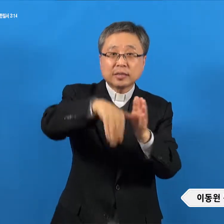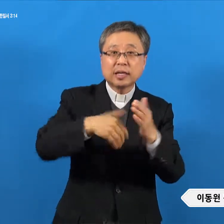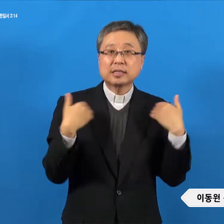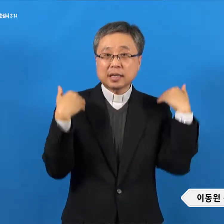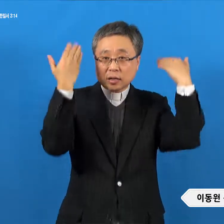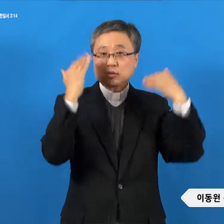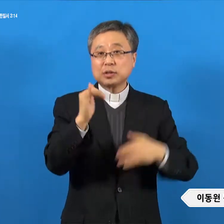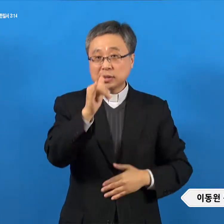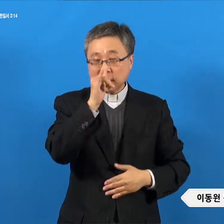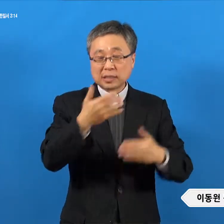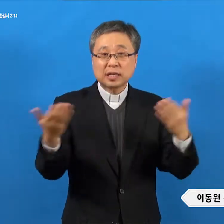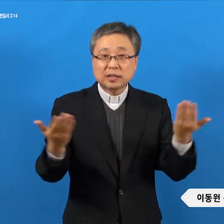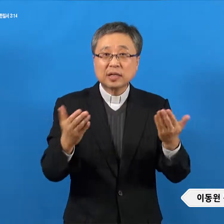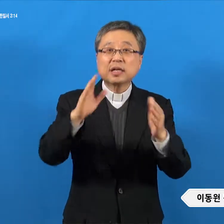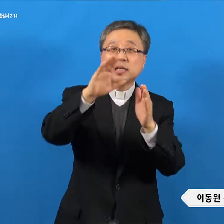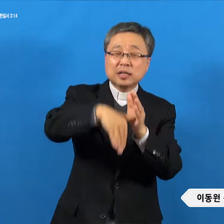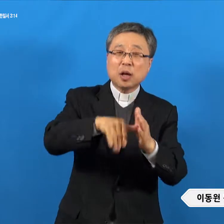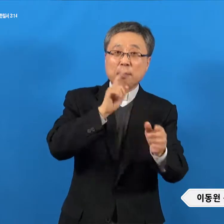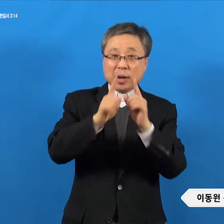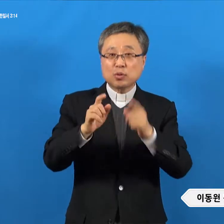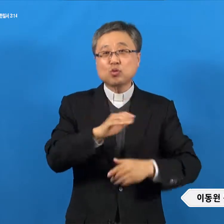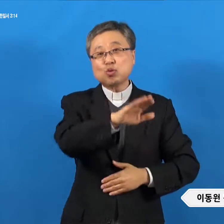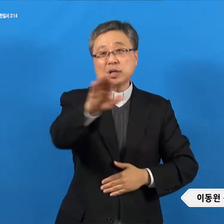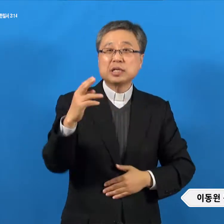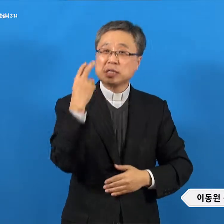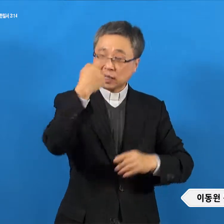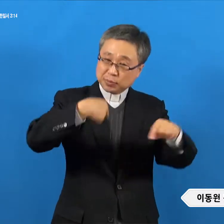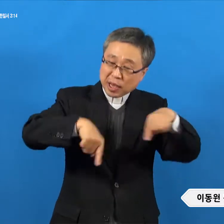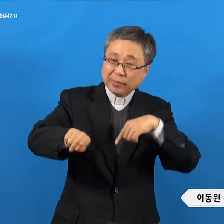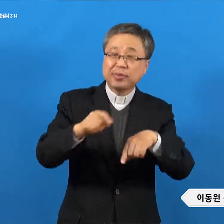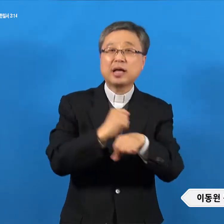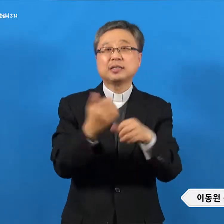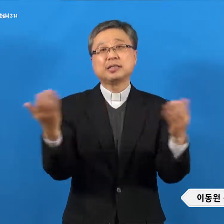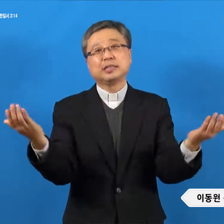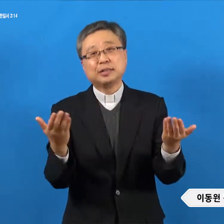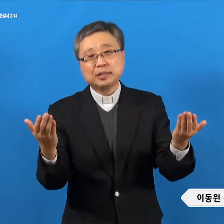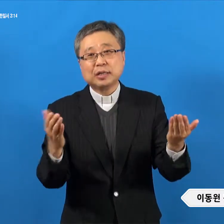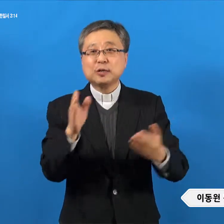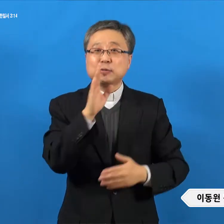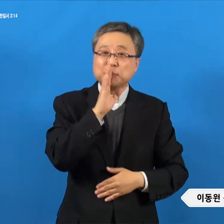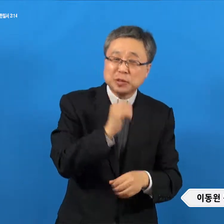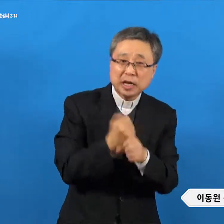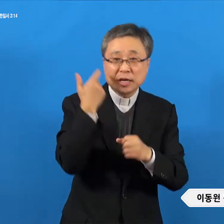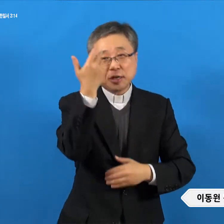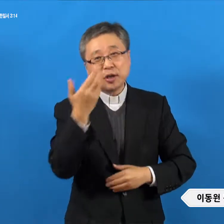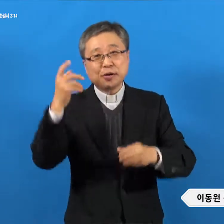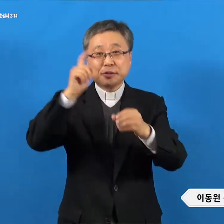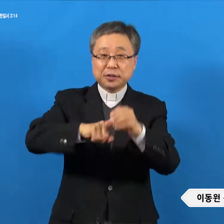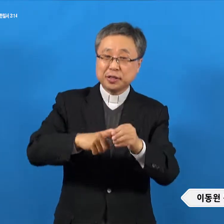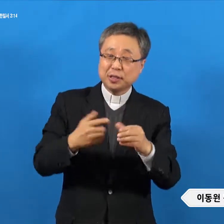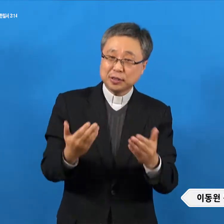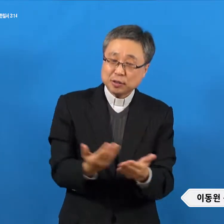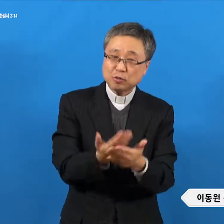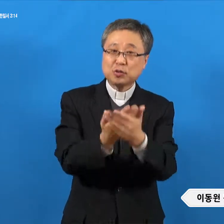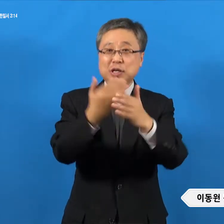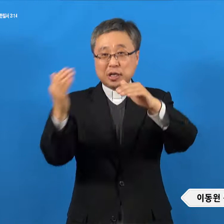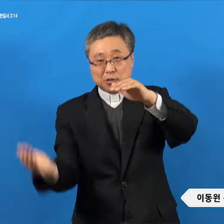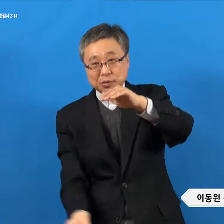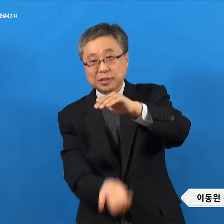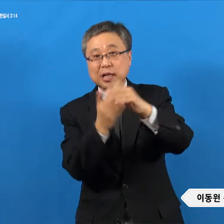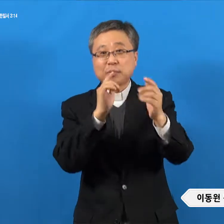있다는 것입니다. 그때 말씀이 우리를 지배한다는 것입니다. 진정한 영적 성숙이 이루어진다는